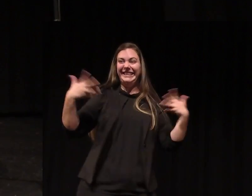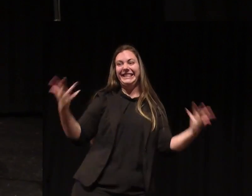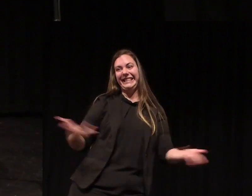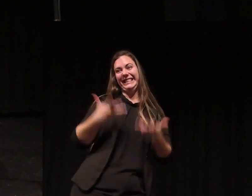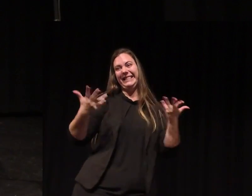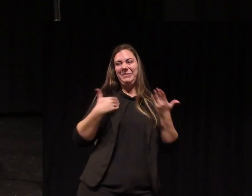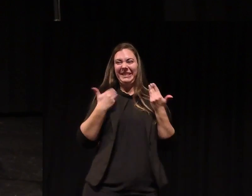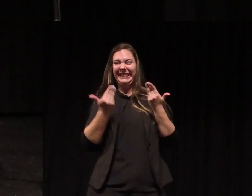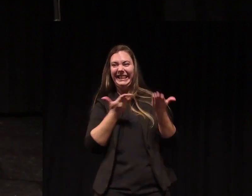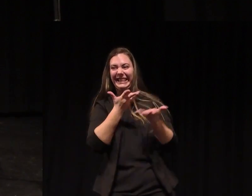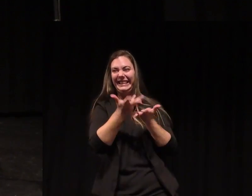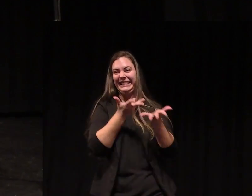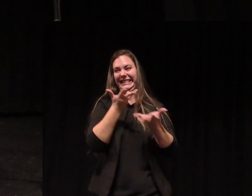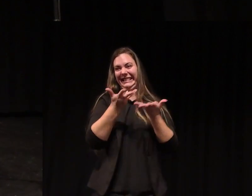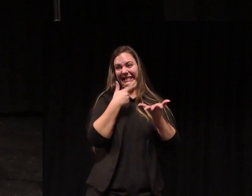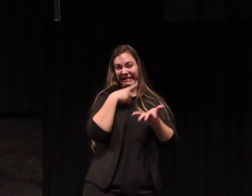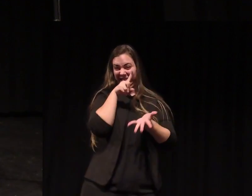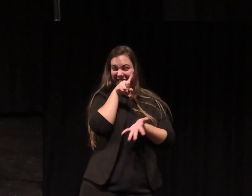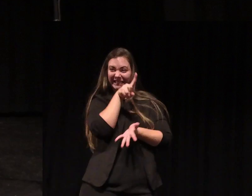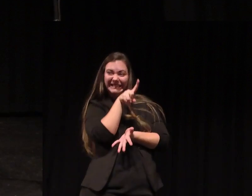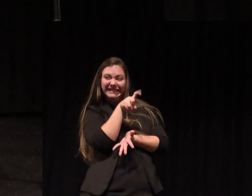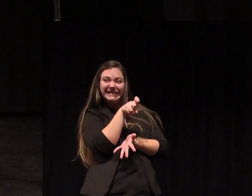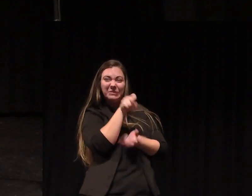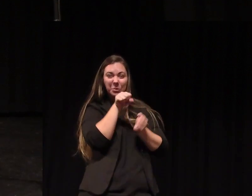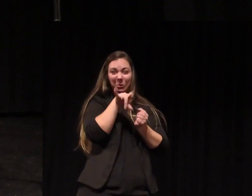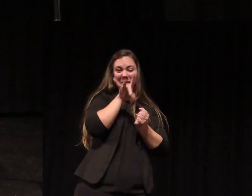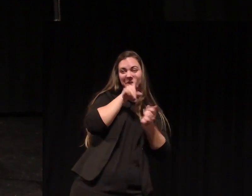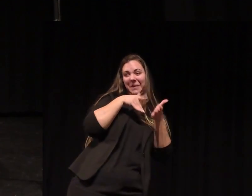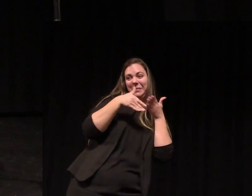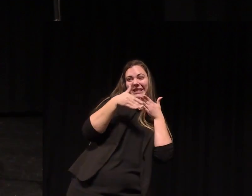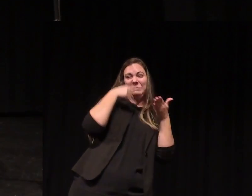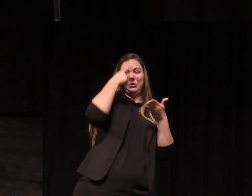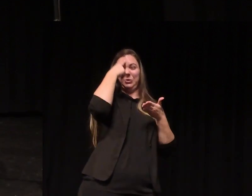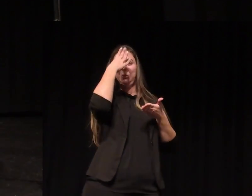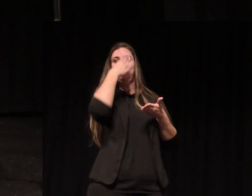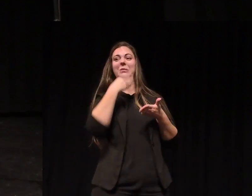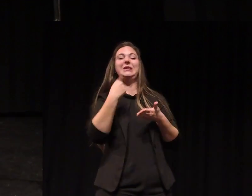si je pourrais trouver un endroit où dormir pour la nuit. »